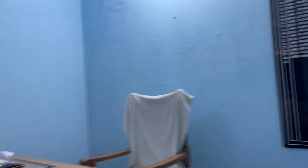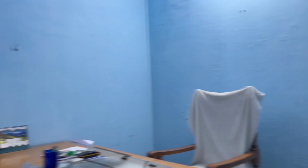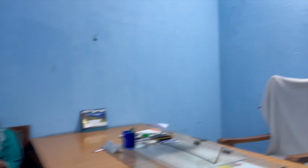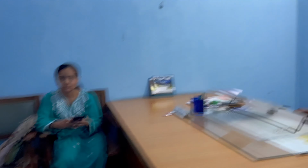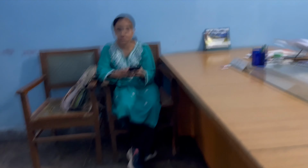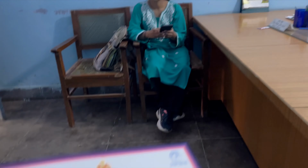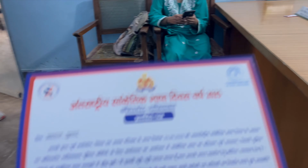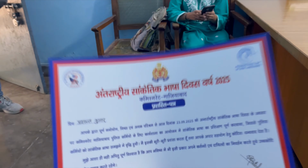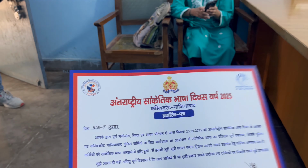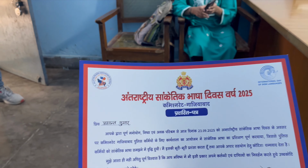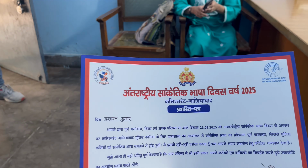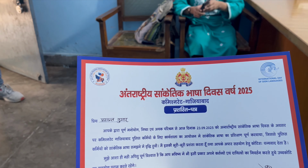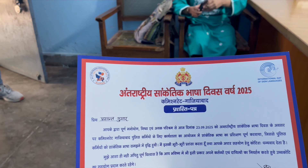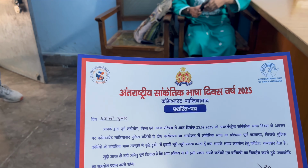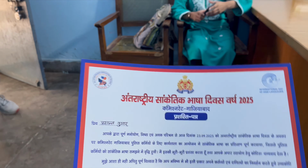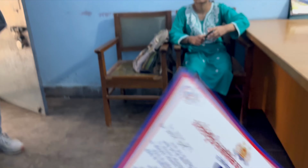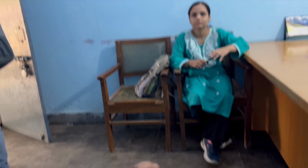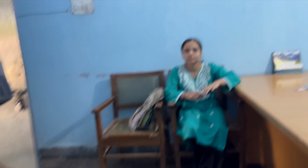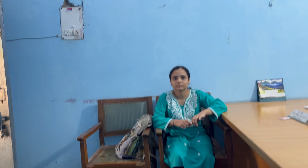क्लास हो गई है ख़त्म,